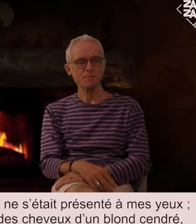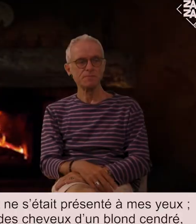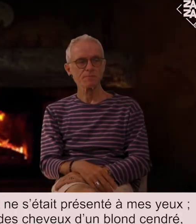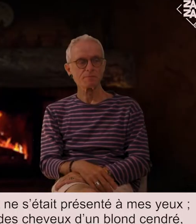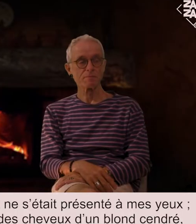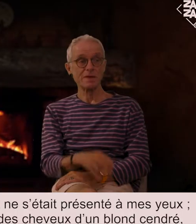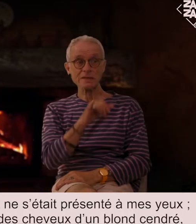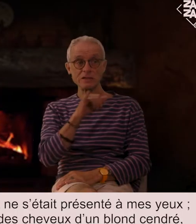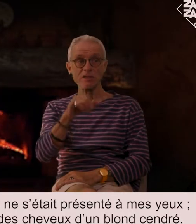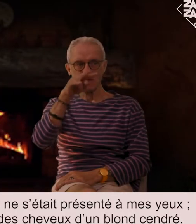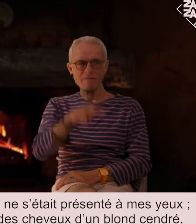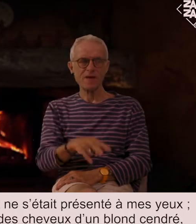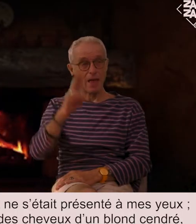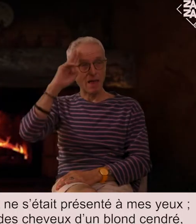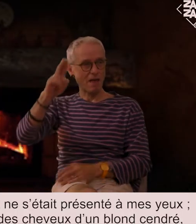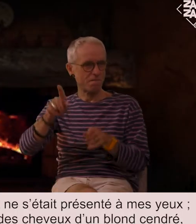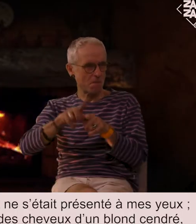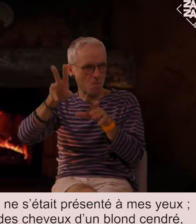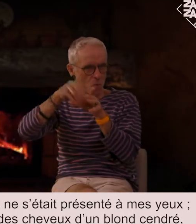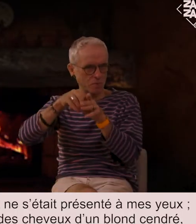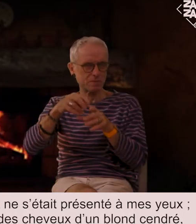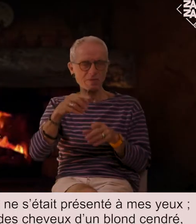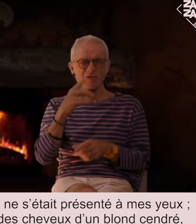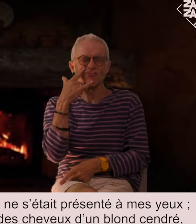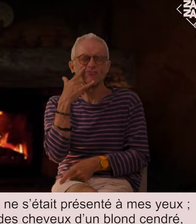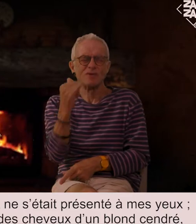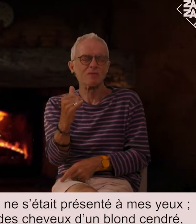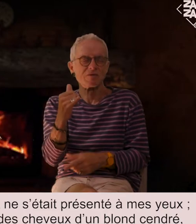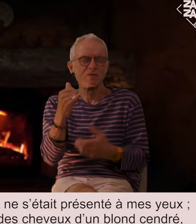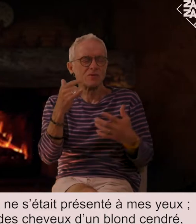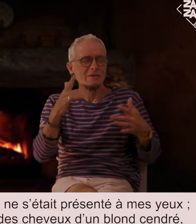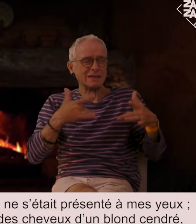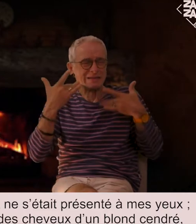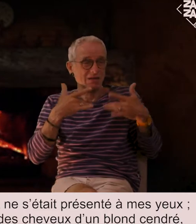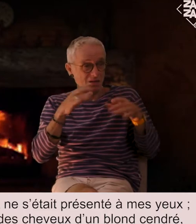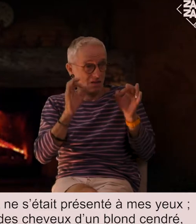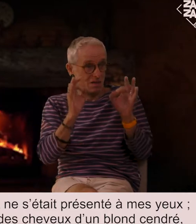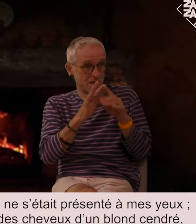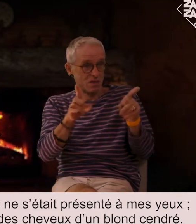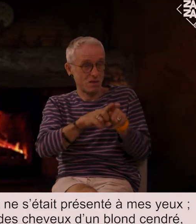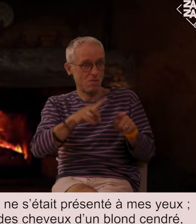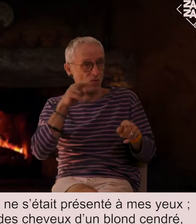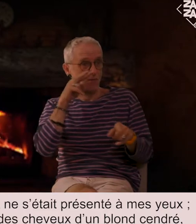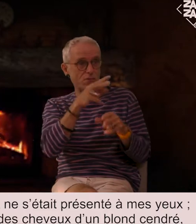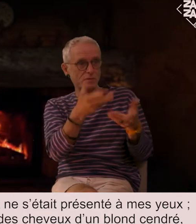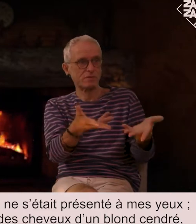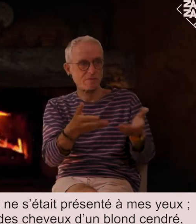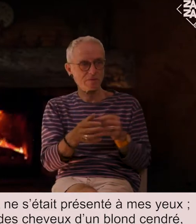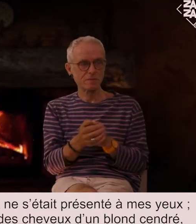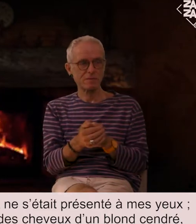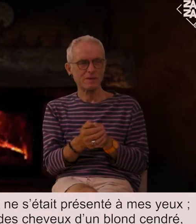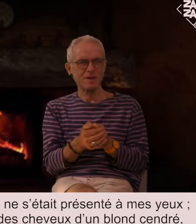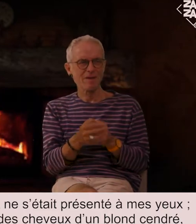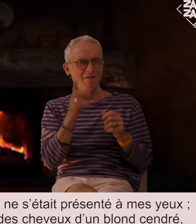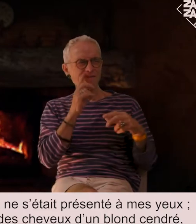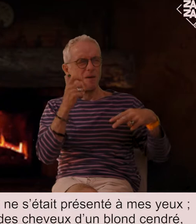jamais même en rêve rien d'aussi parfait ne s'était présenté à mes yeux une peau d'une